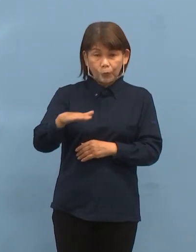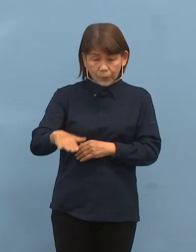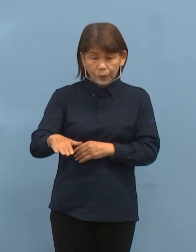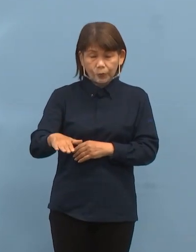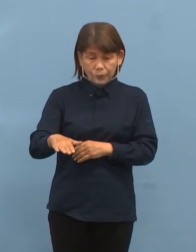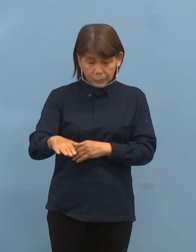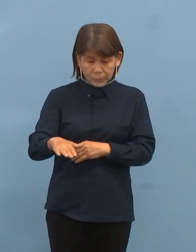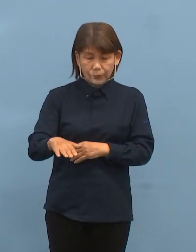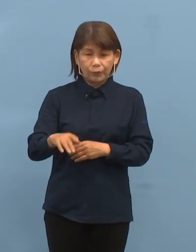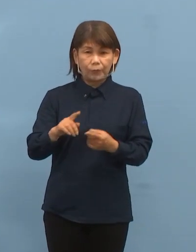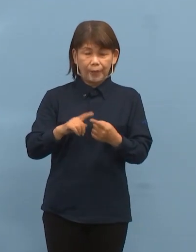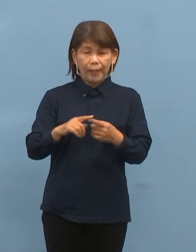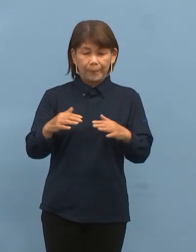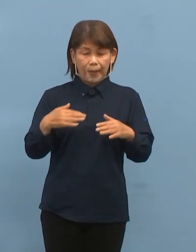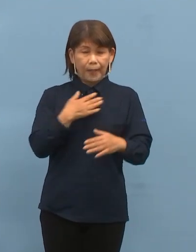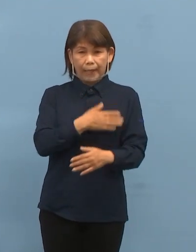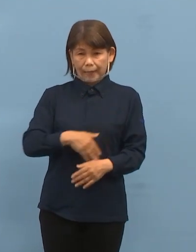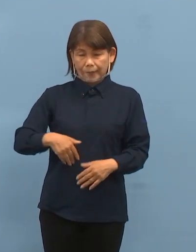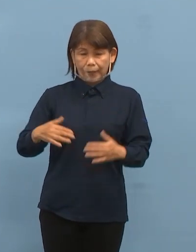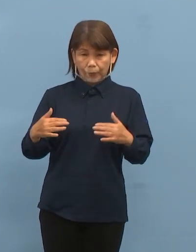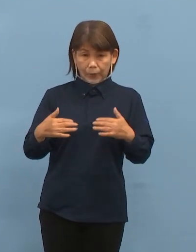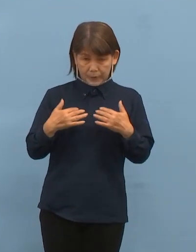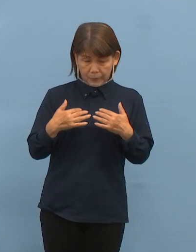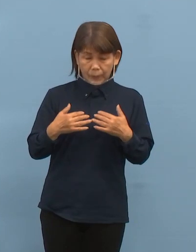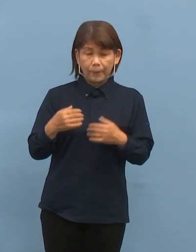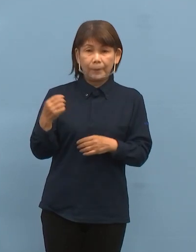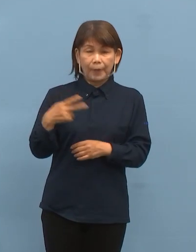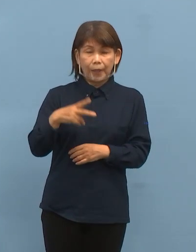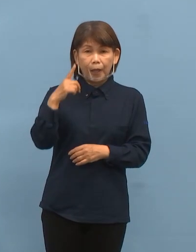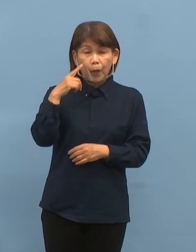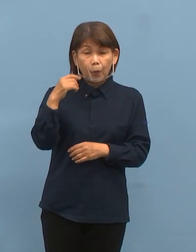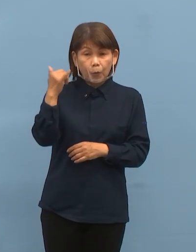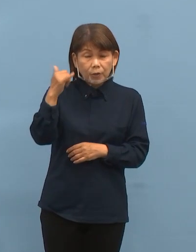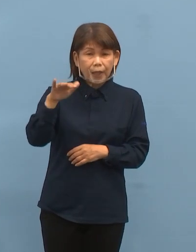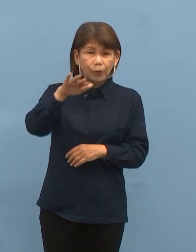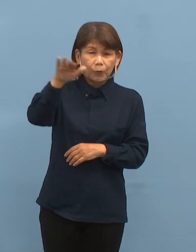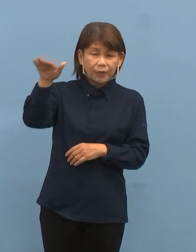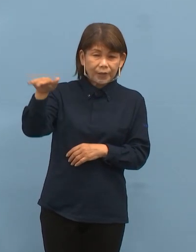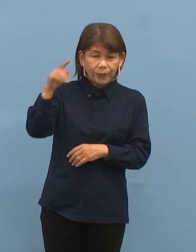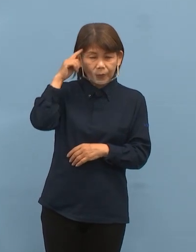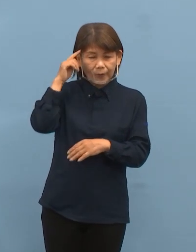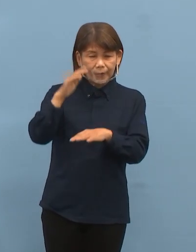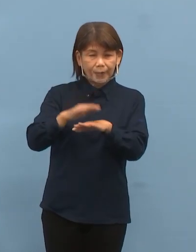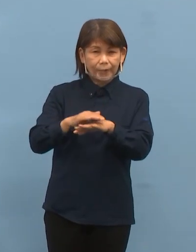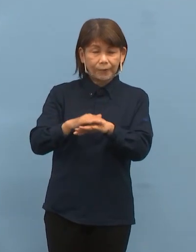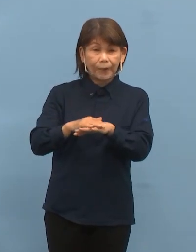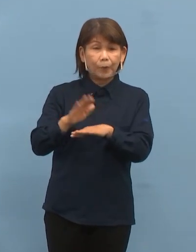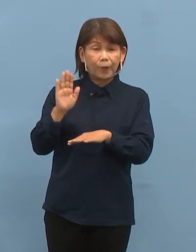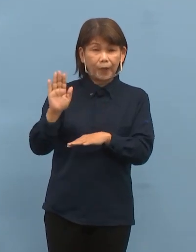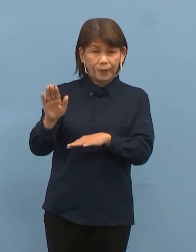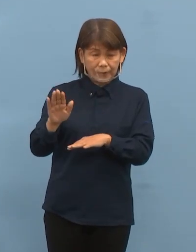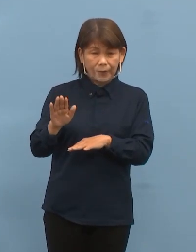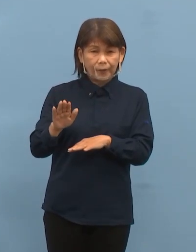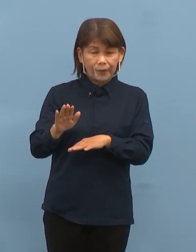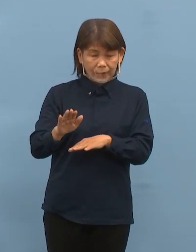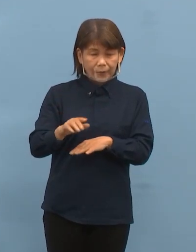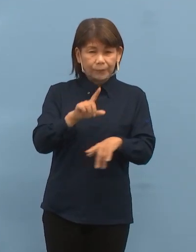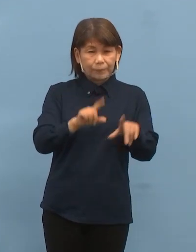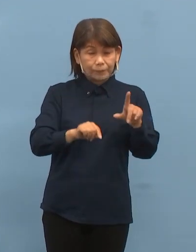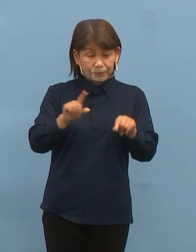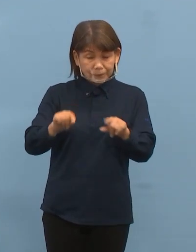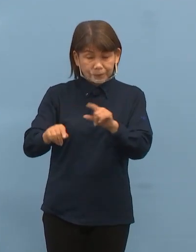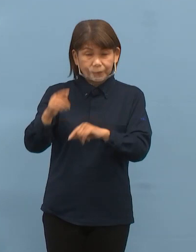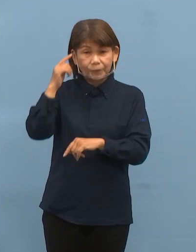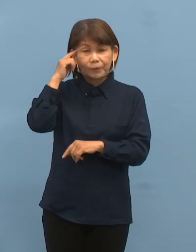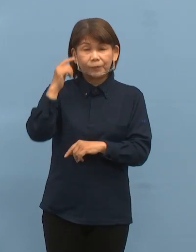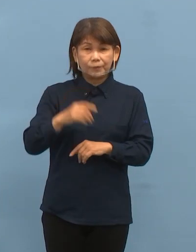ったり、いろいろ保護者の方々のお考えもあられると思います。ですので、そういったい